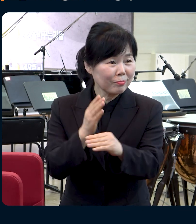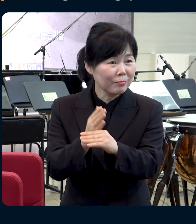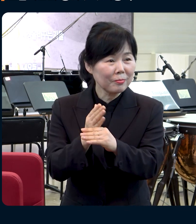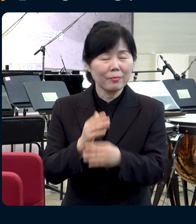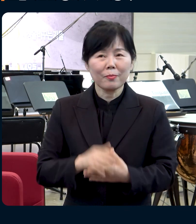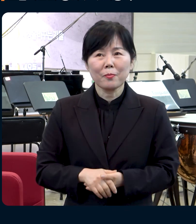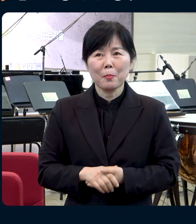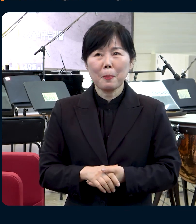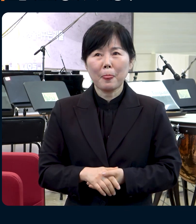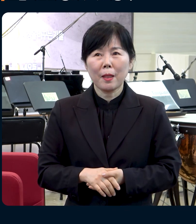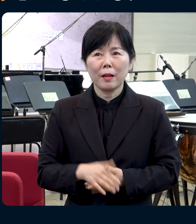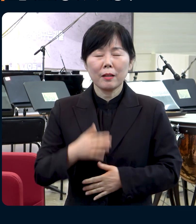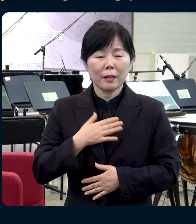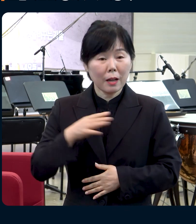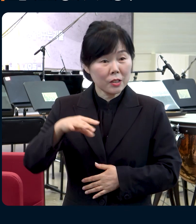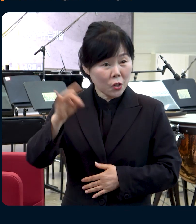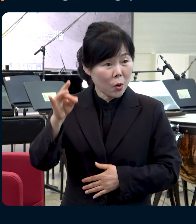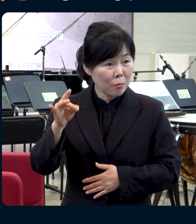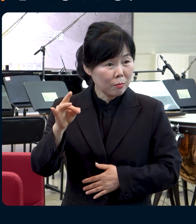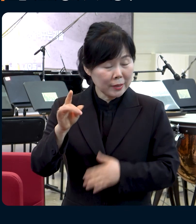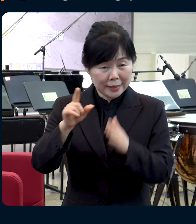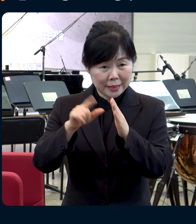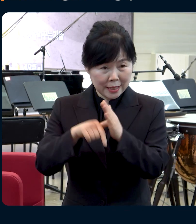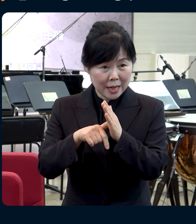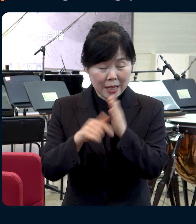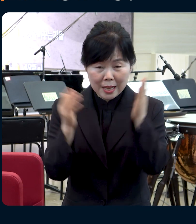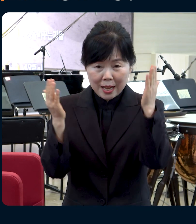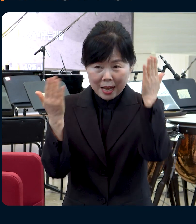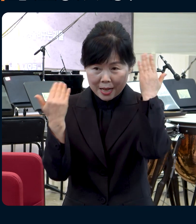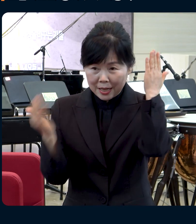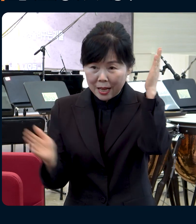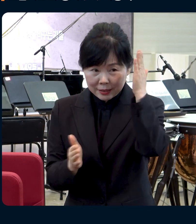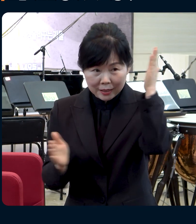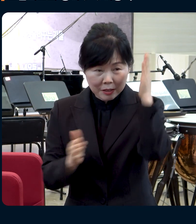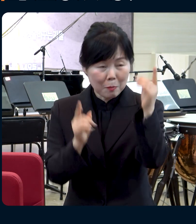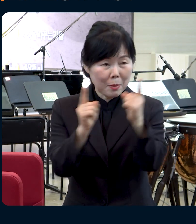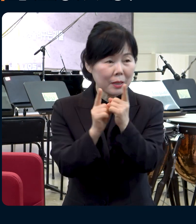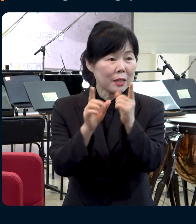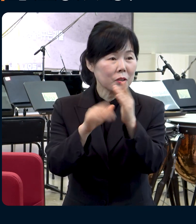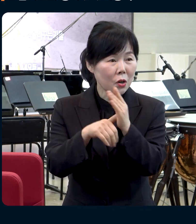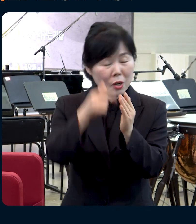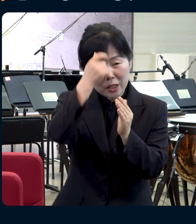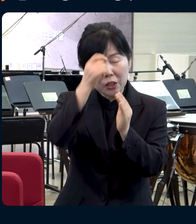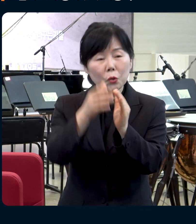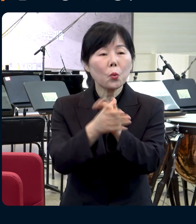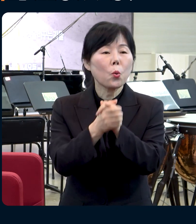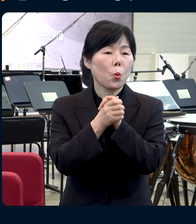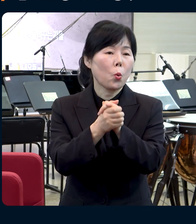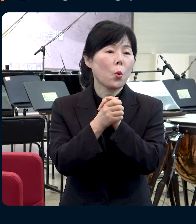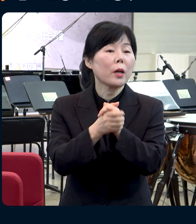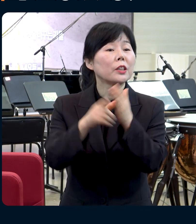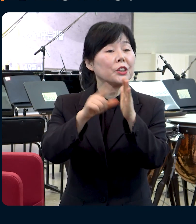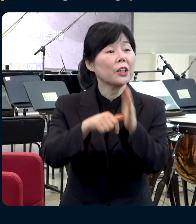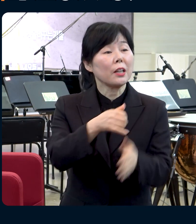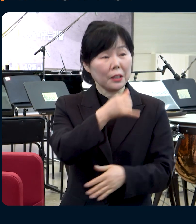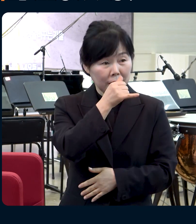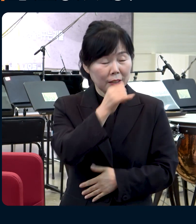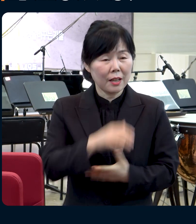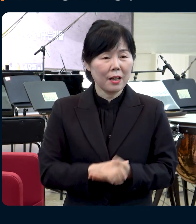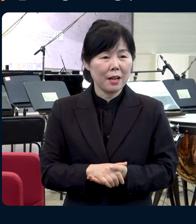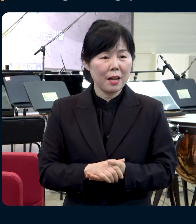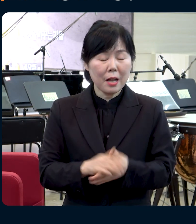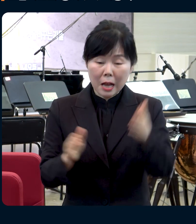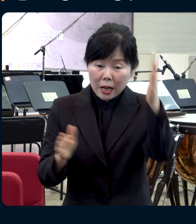그렇지만 제가 맨 처음 수업 시간에 항상 우리 학생들과 함께 우리 기도하는 시간이 있습니다. 본인들의 기도 제목과